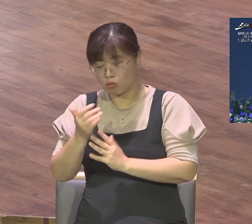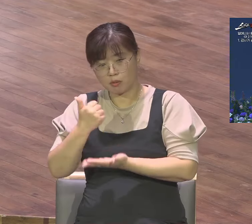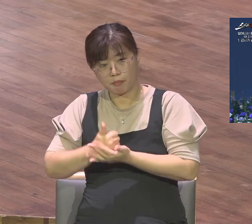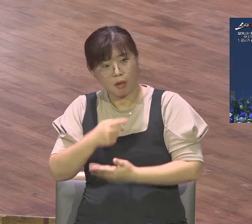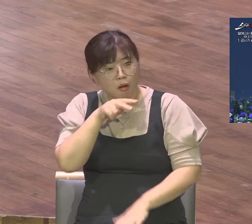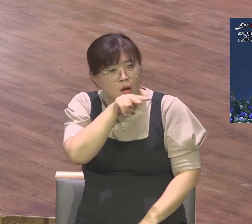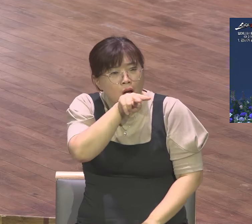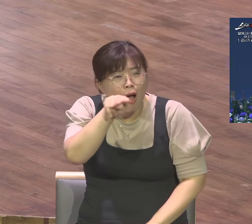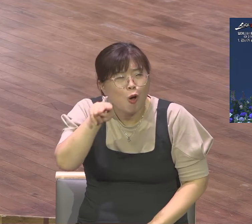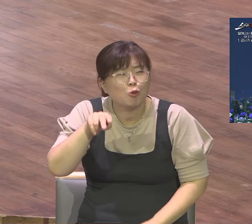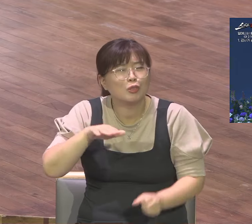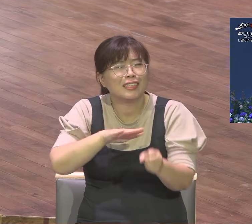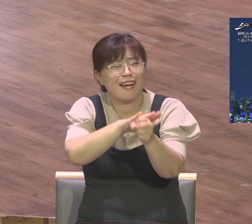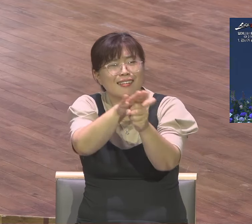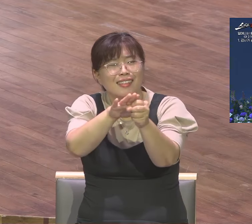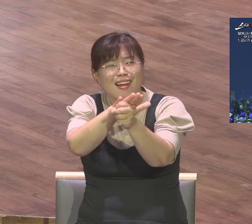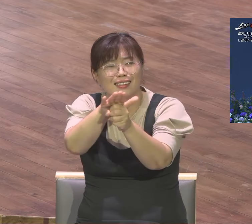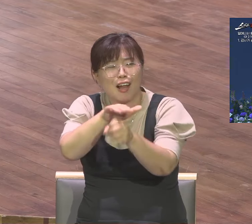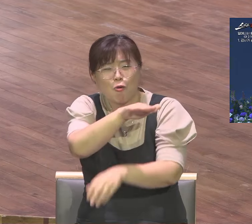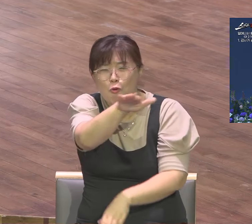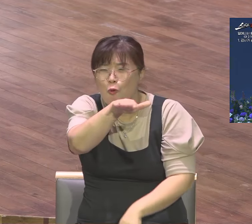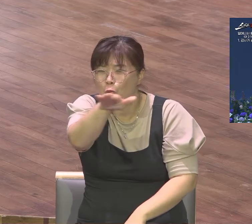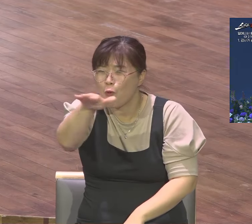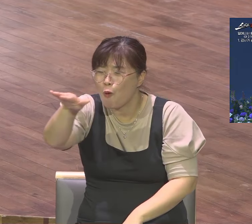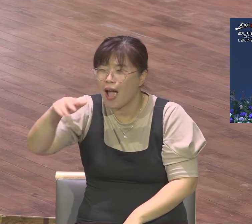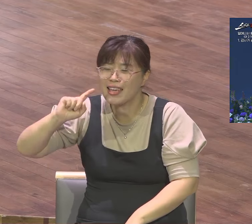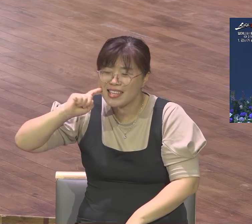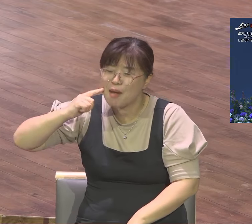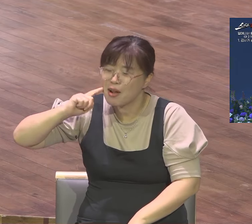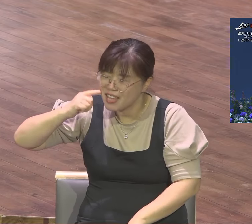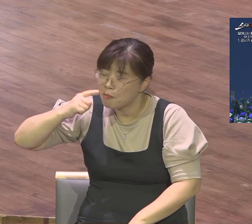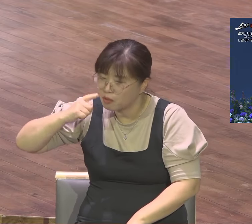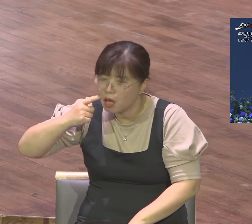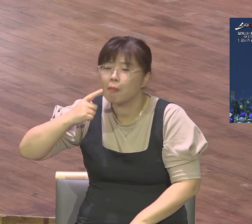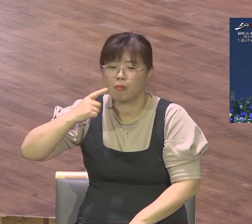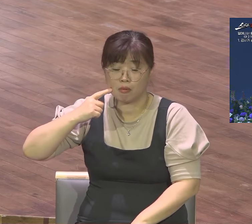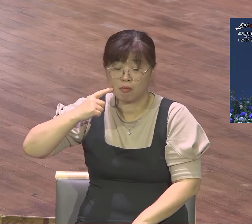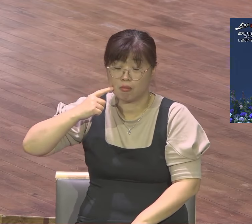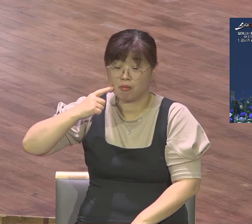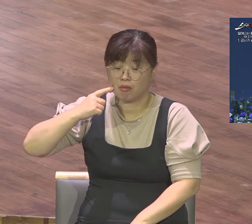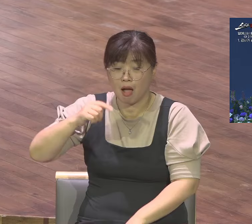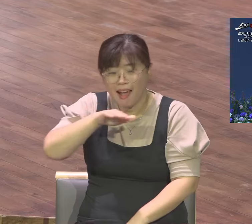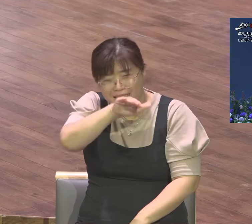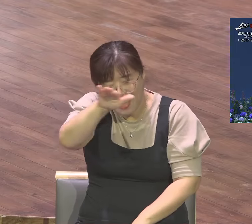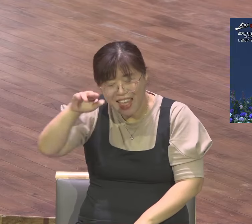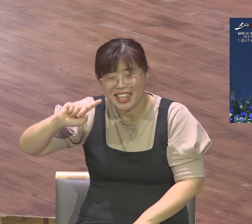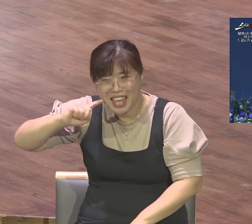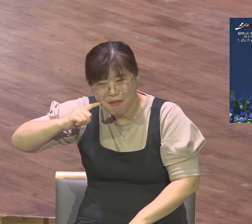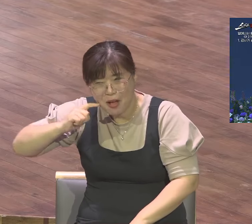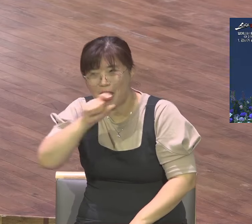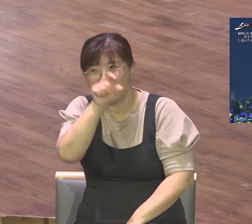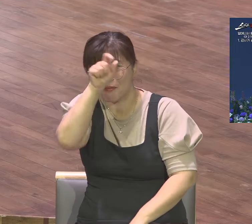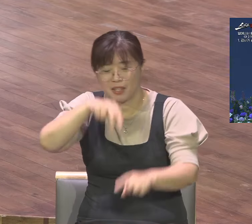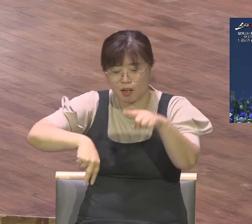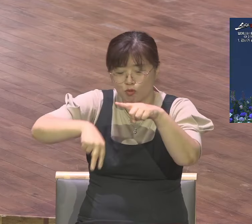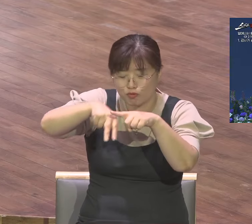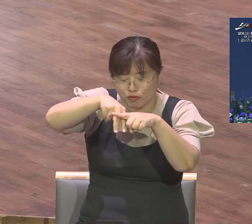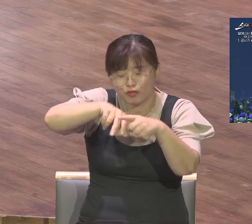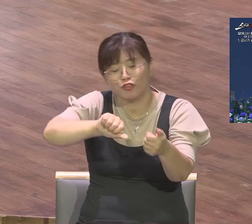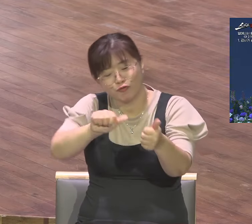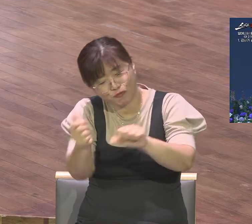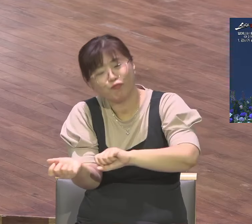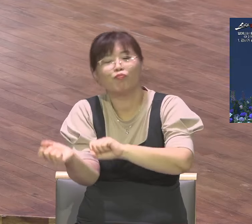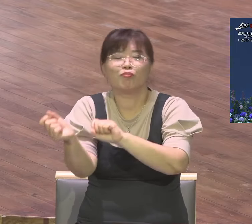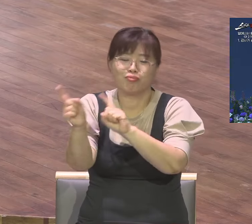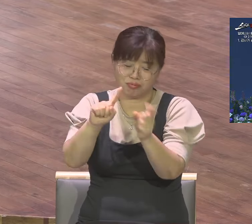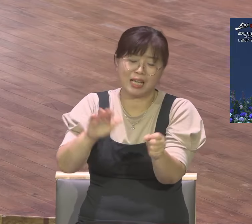바랍니다. 하나님의 말씀에 불순종하고 창세기 3장 사건을 통해서 영원한 멸망길로 갈 수밖에